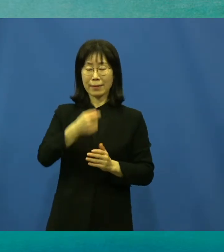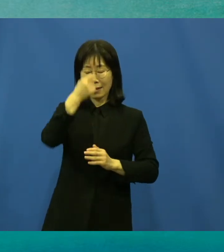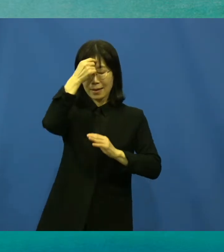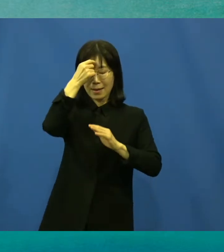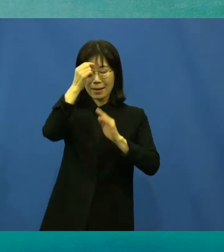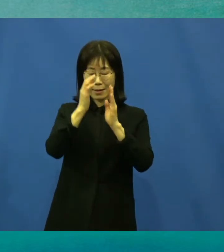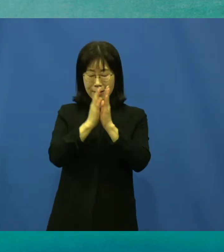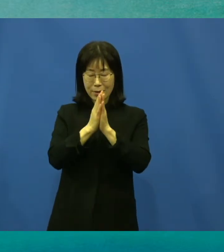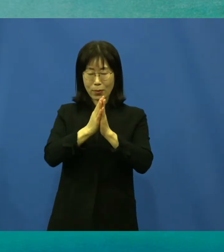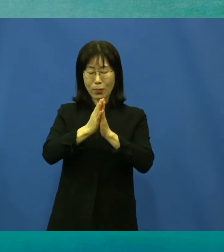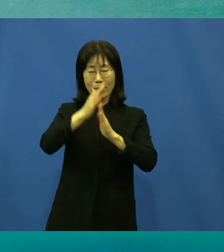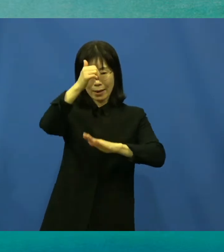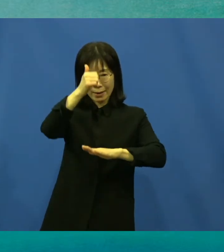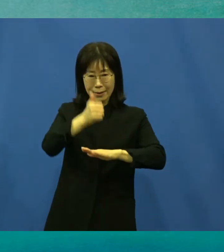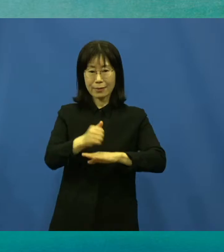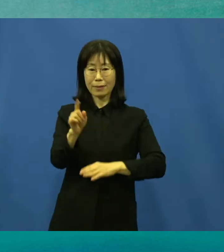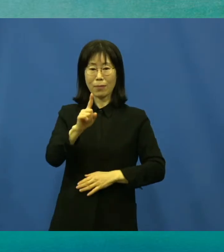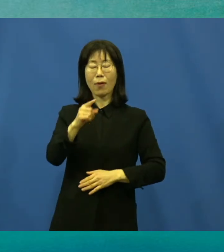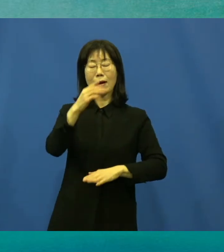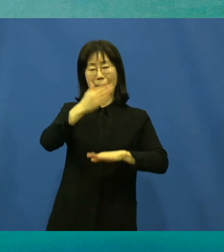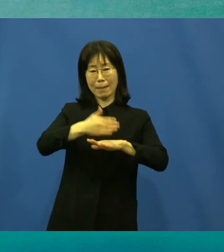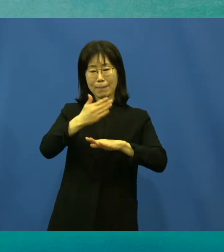합니다.